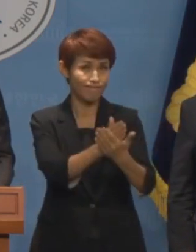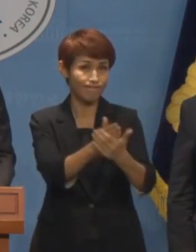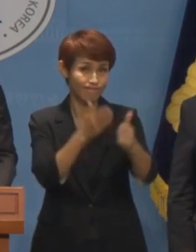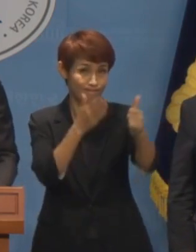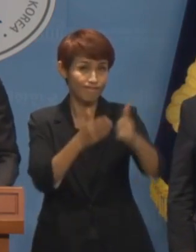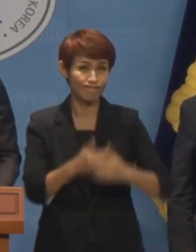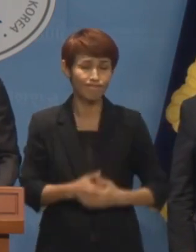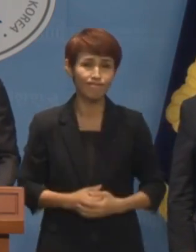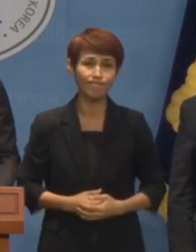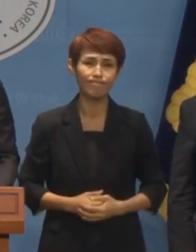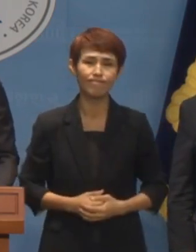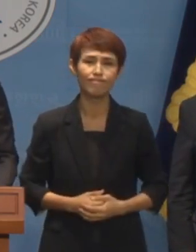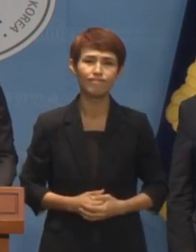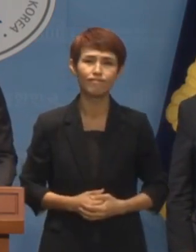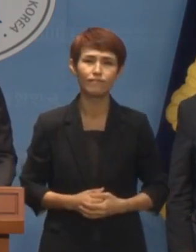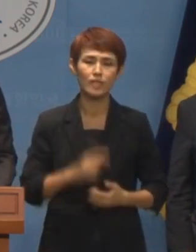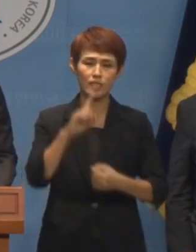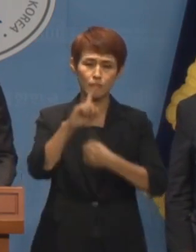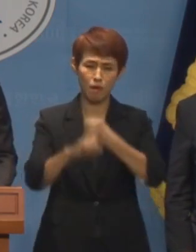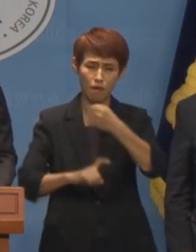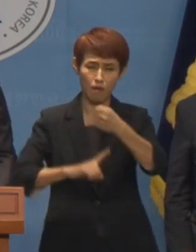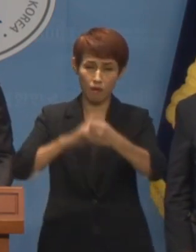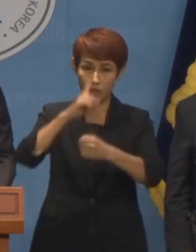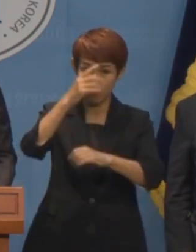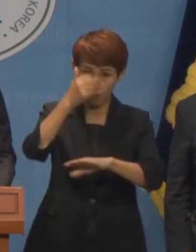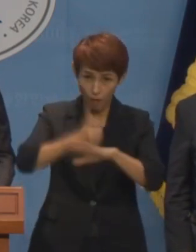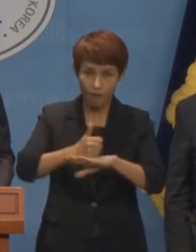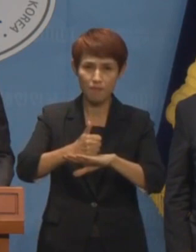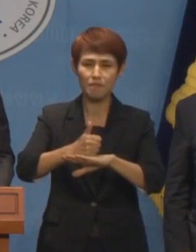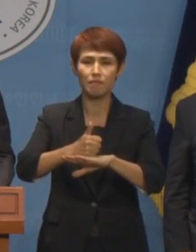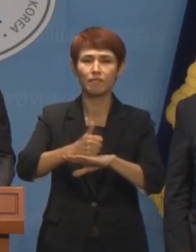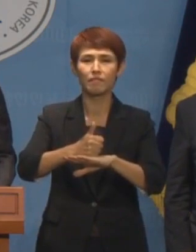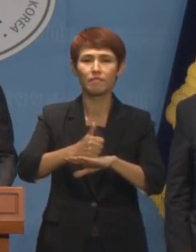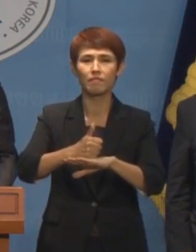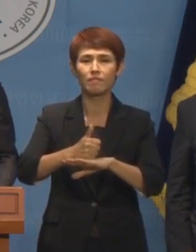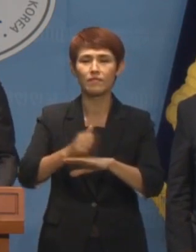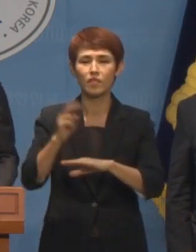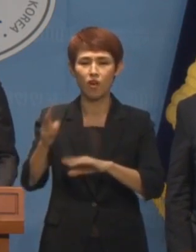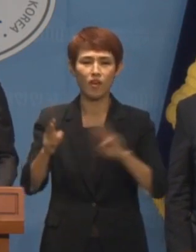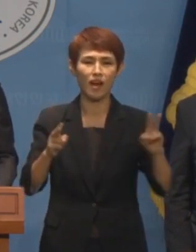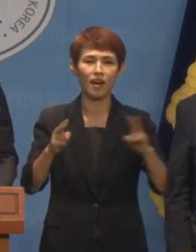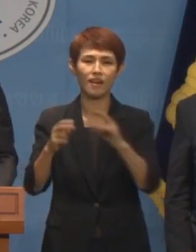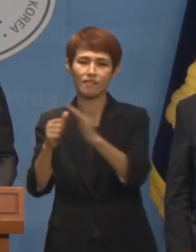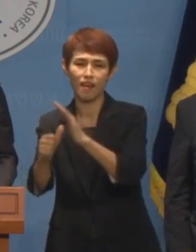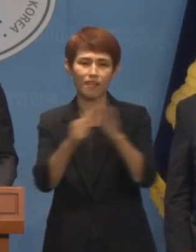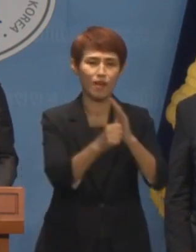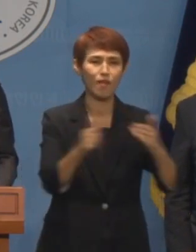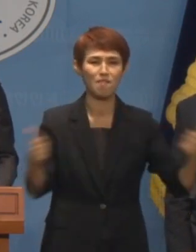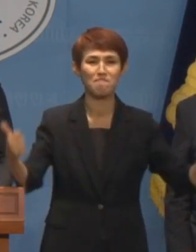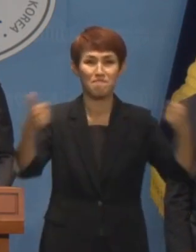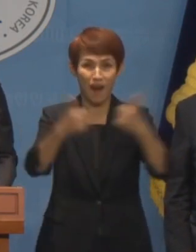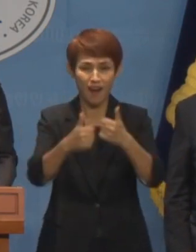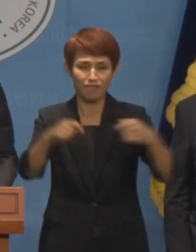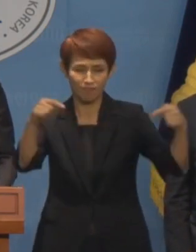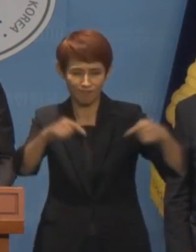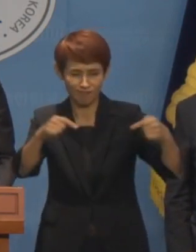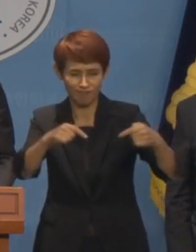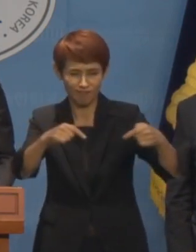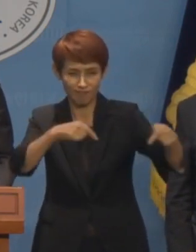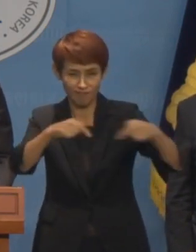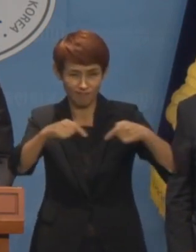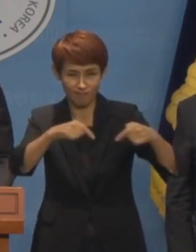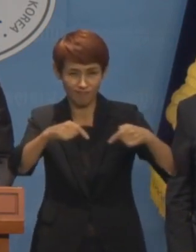믿습니다. 11년 만에 성사된 양당 대표회담으로 협치의 씨앗이 뿌리내리고